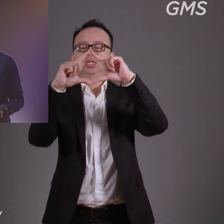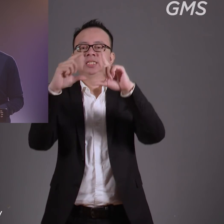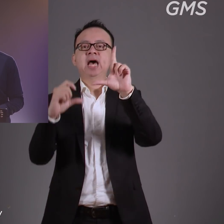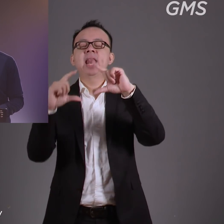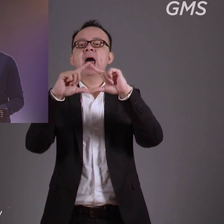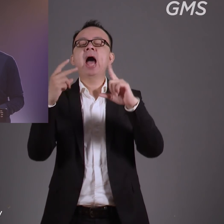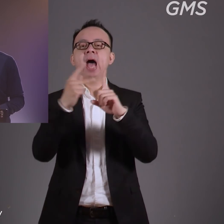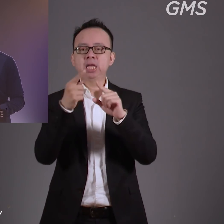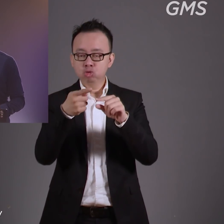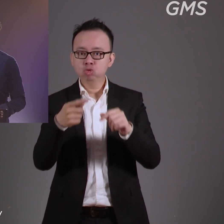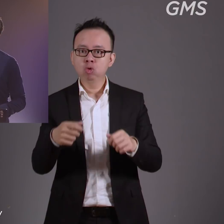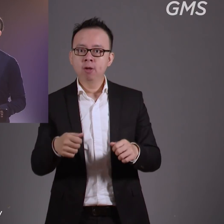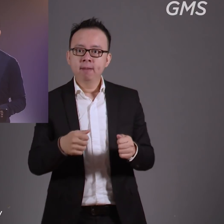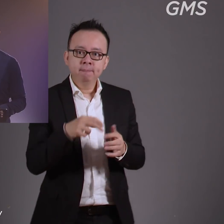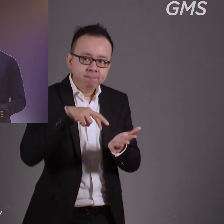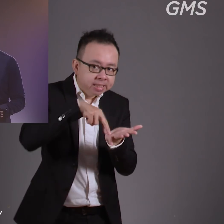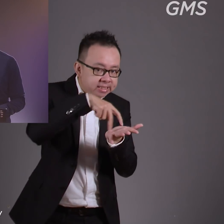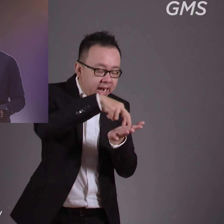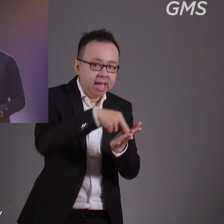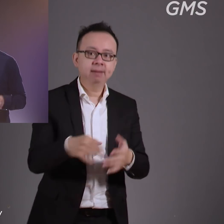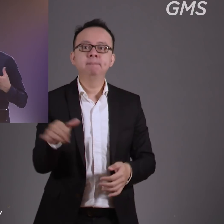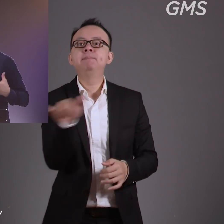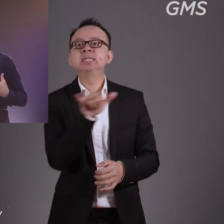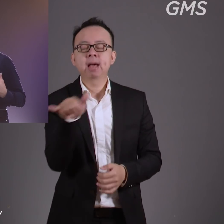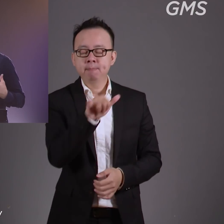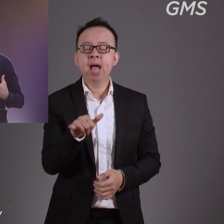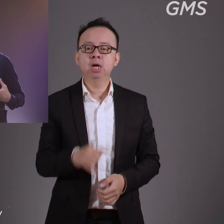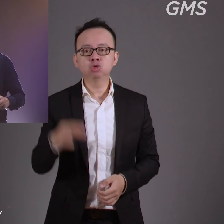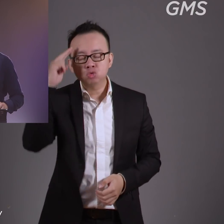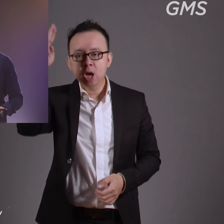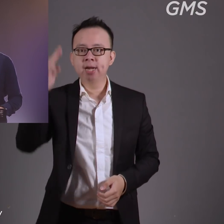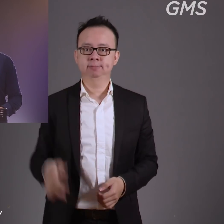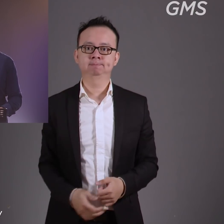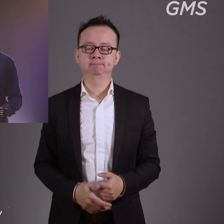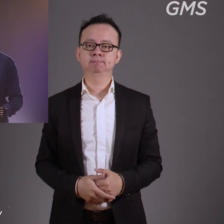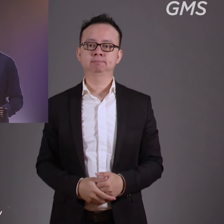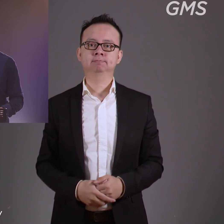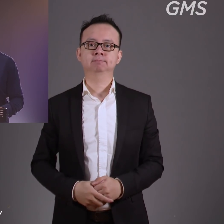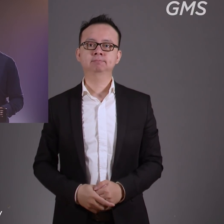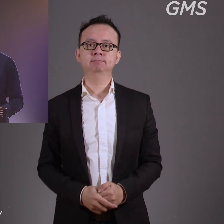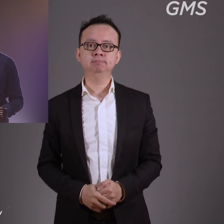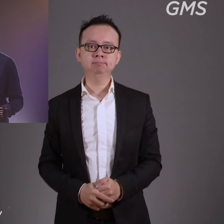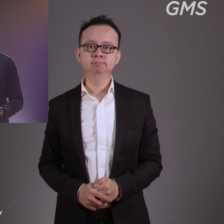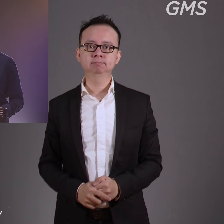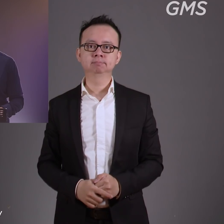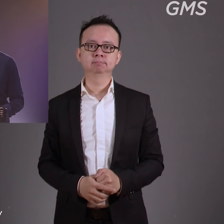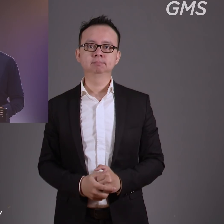di perjanjian lama. Langsung diangkat masuk sorga dalam kondisi hidup-hidup tanpa harus melalui